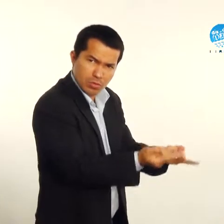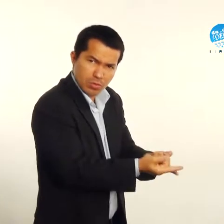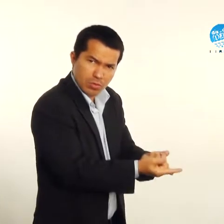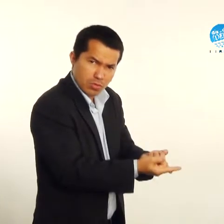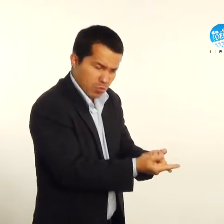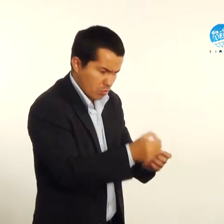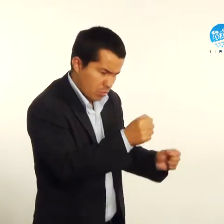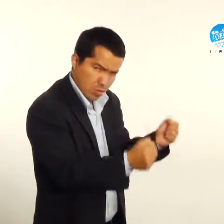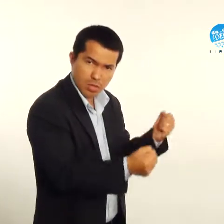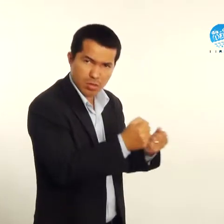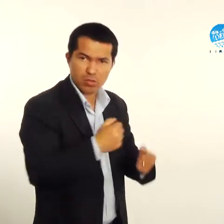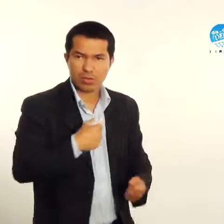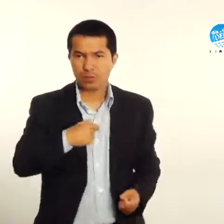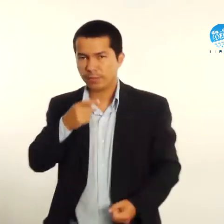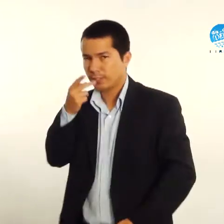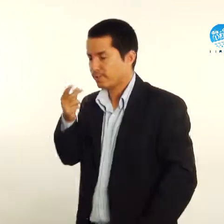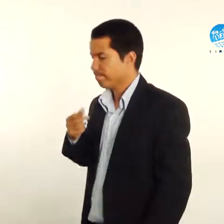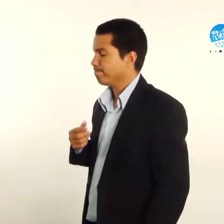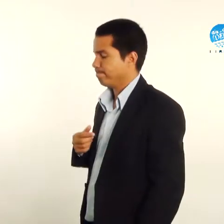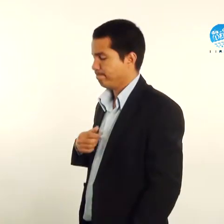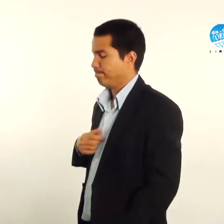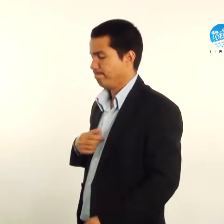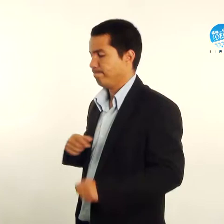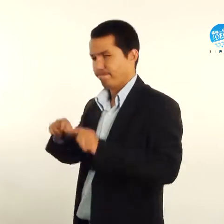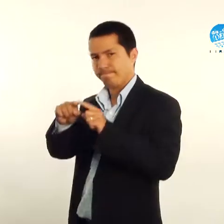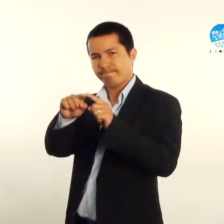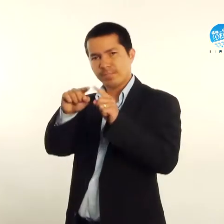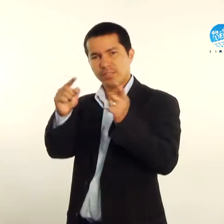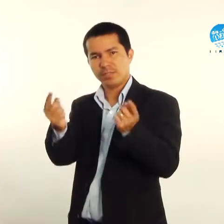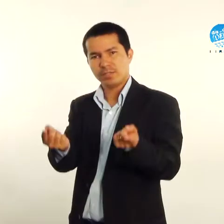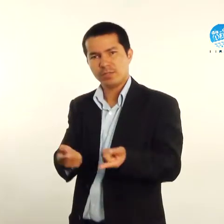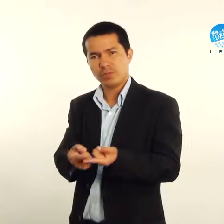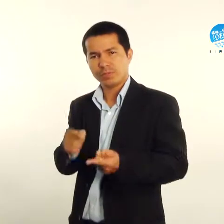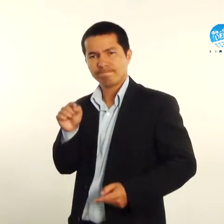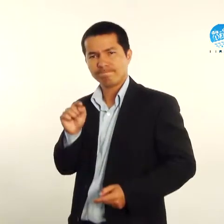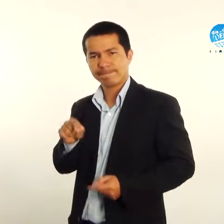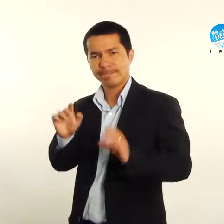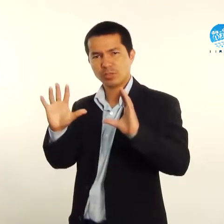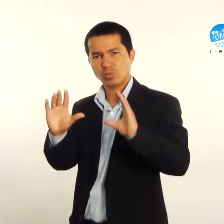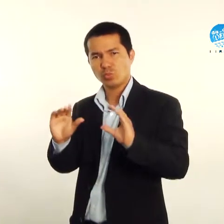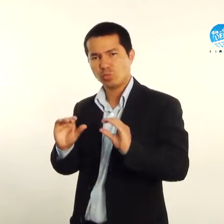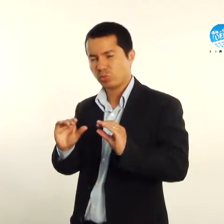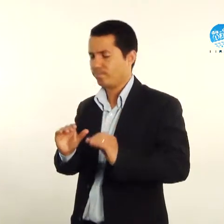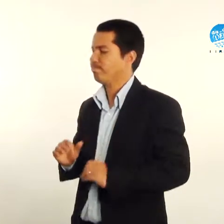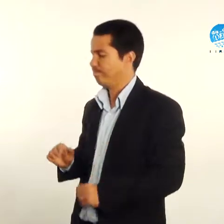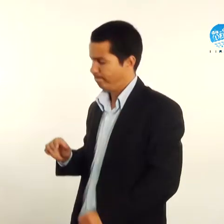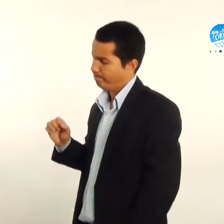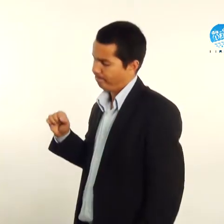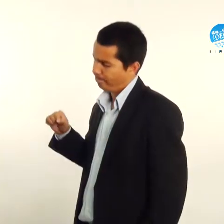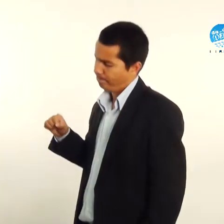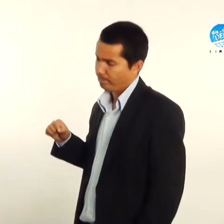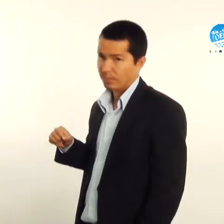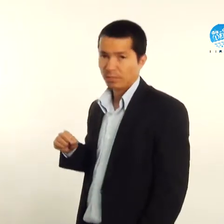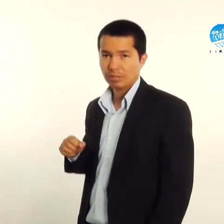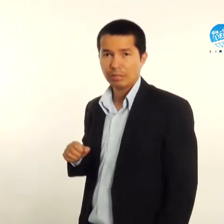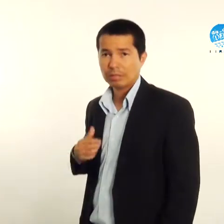E lá em casa a gente não mentia, né? Eu falei, baixei, pai. Ele perguntou, mas filho, por que você baixou o pneu do